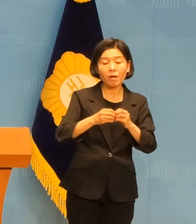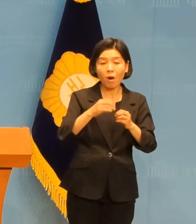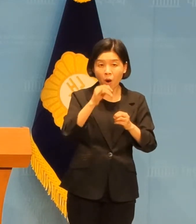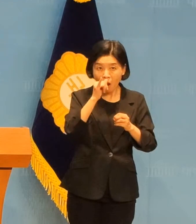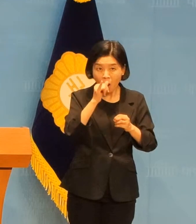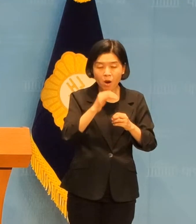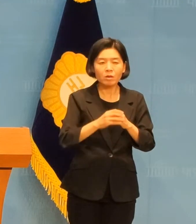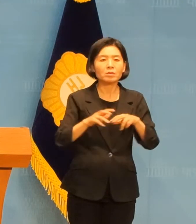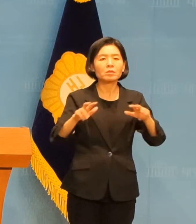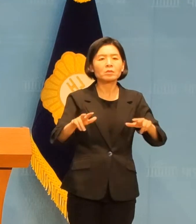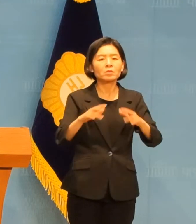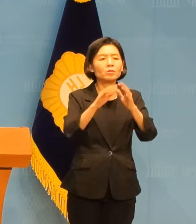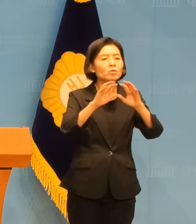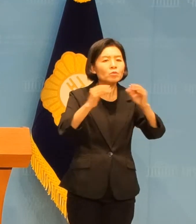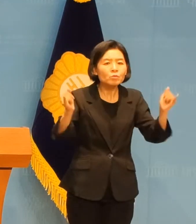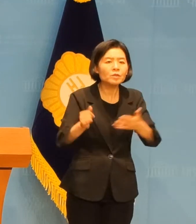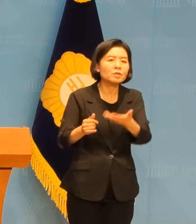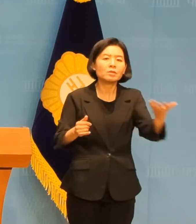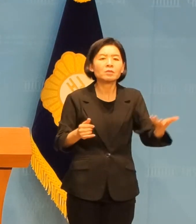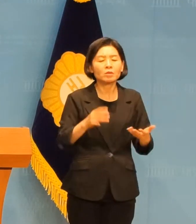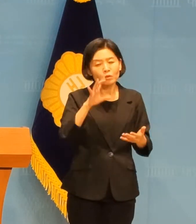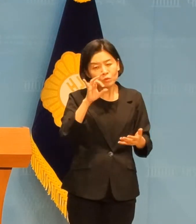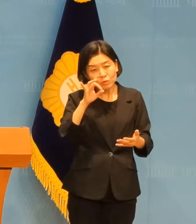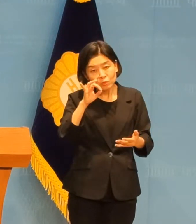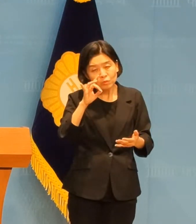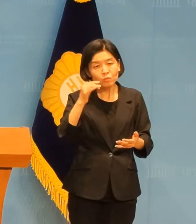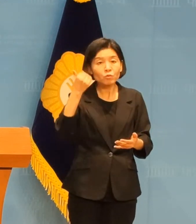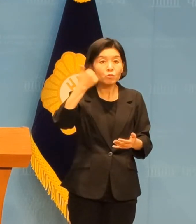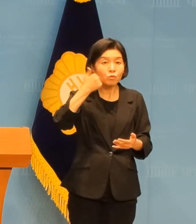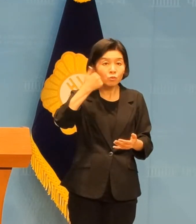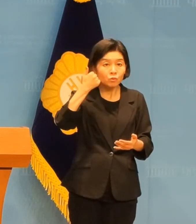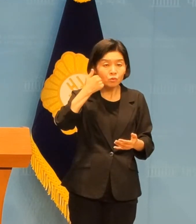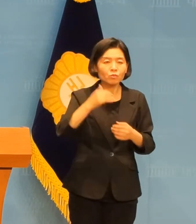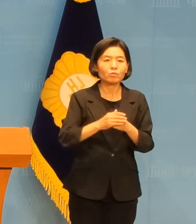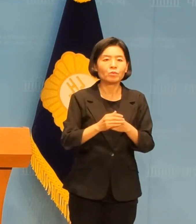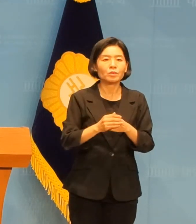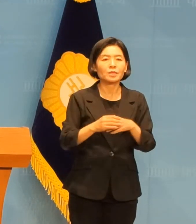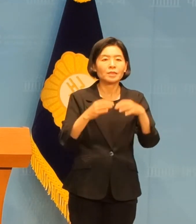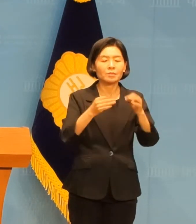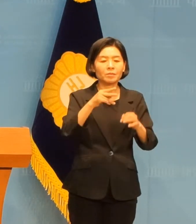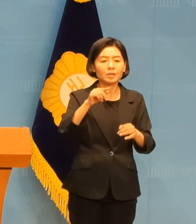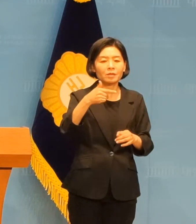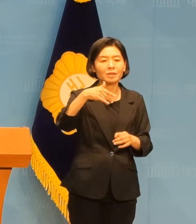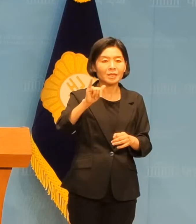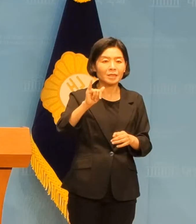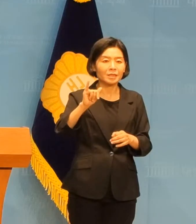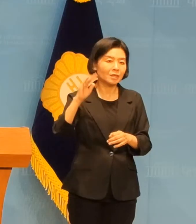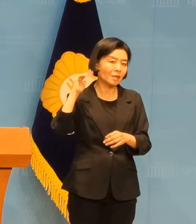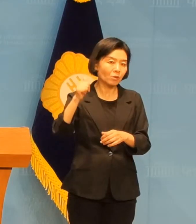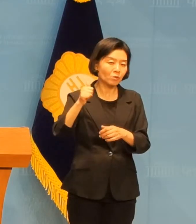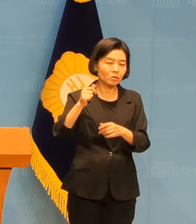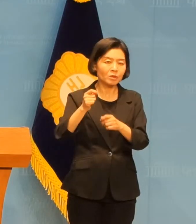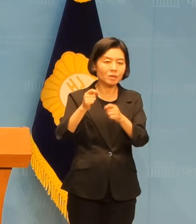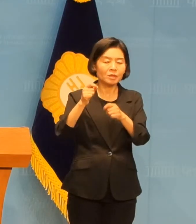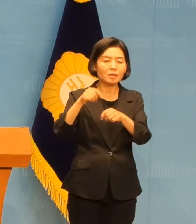지금 국민들이 가장 궁금해하는 인물이 바로 김현지 부속실장입니다.